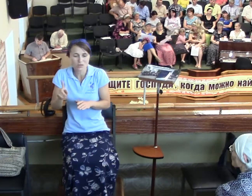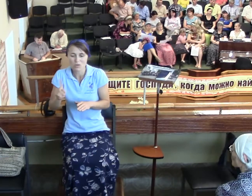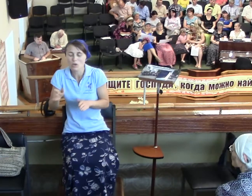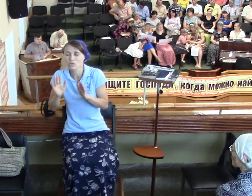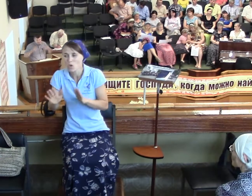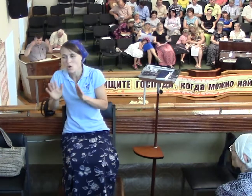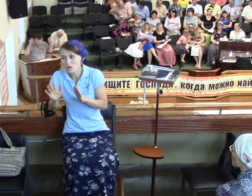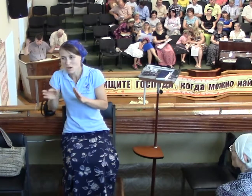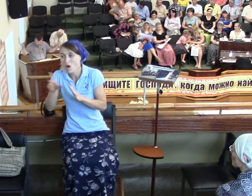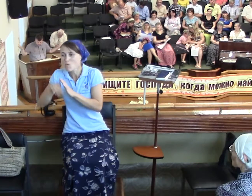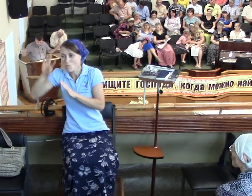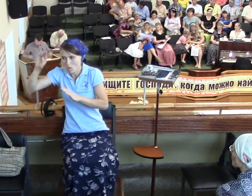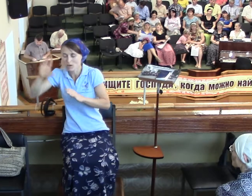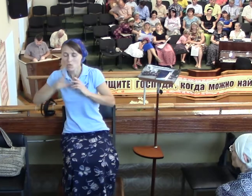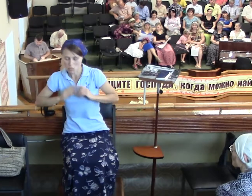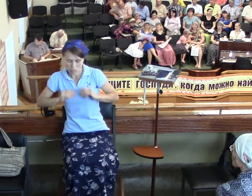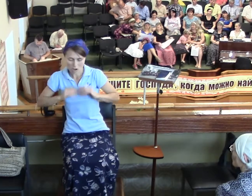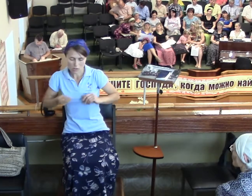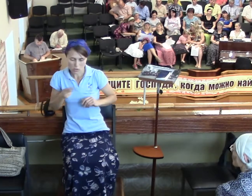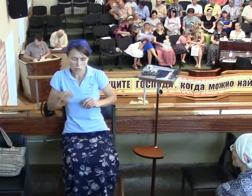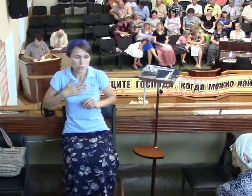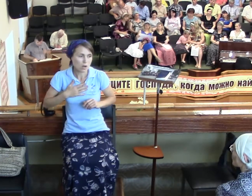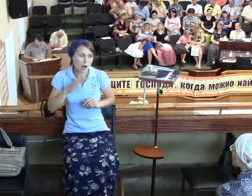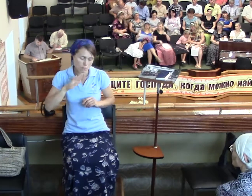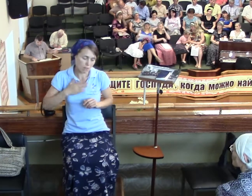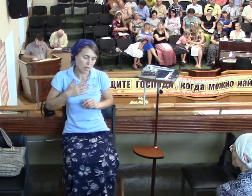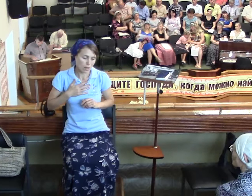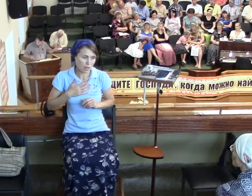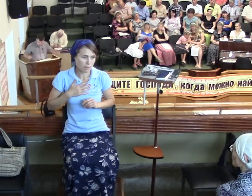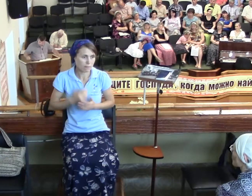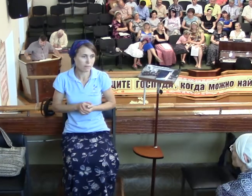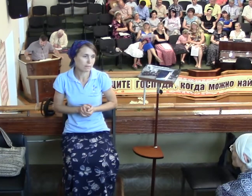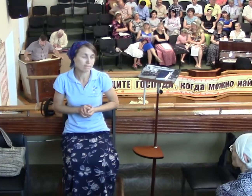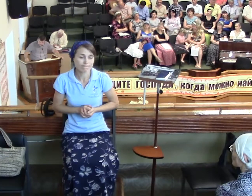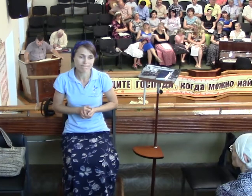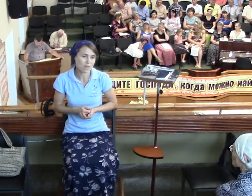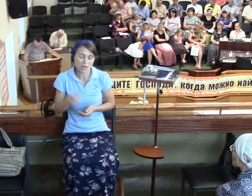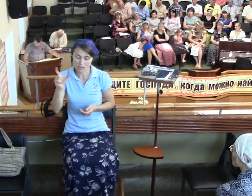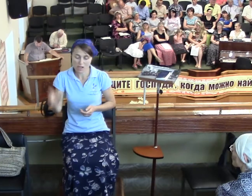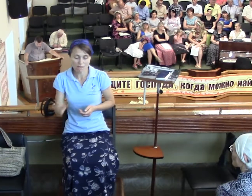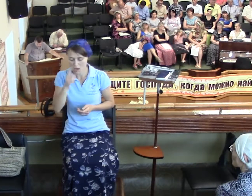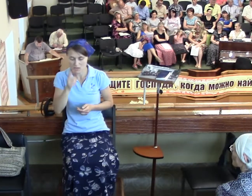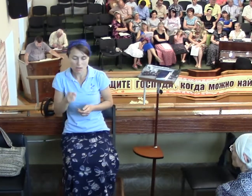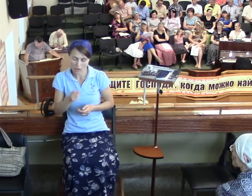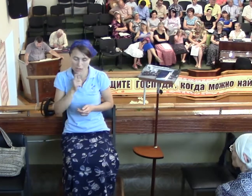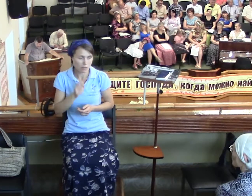искал счастье не в Боге. Разум выдает совершенно то, вот не то, в чем человек этот